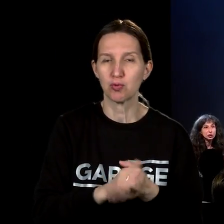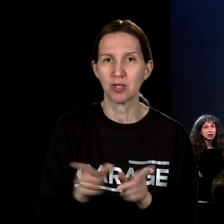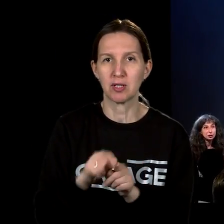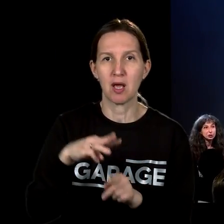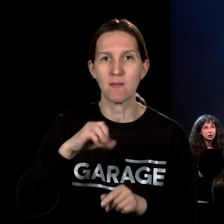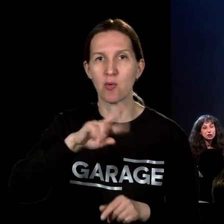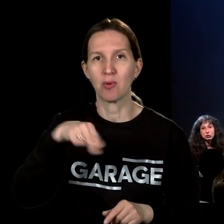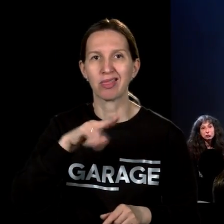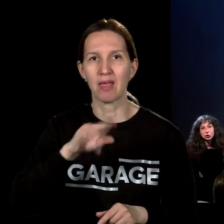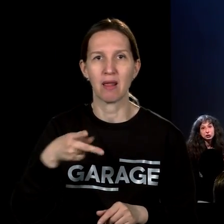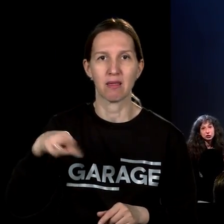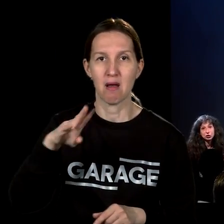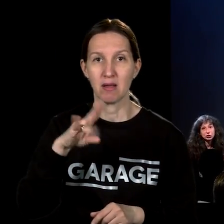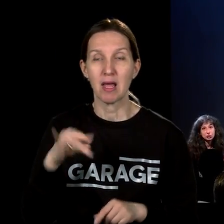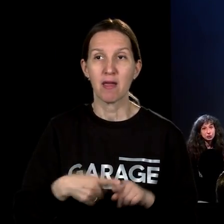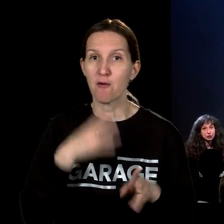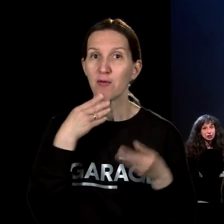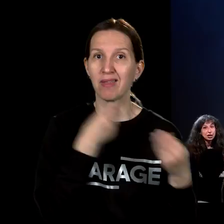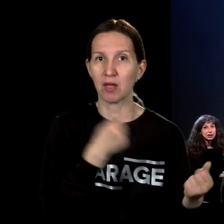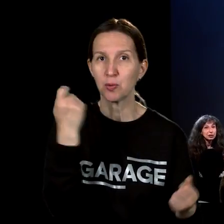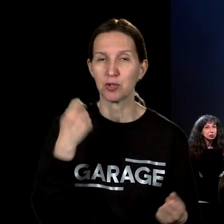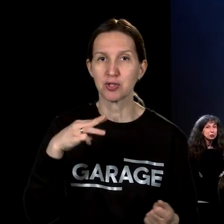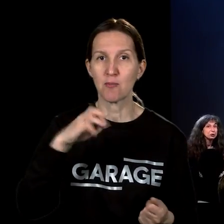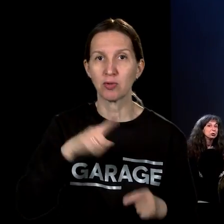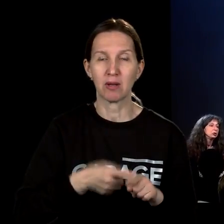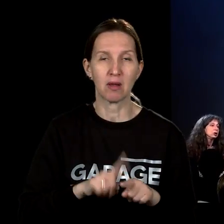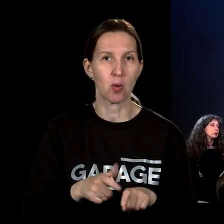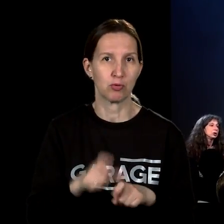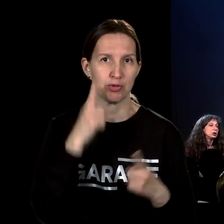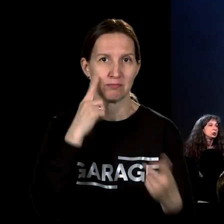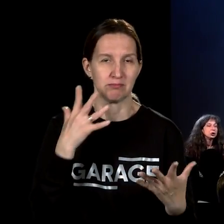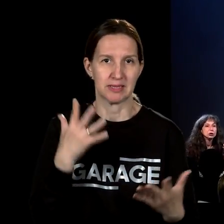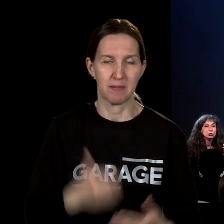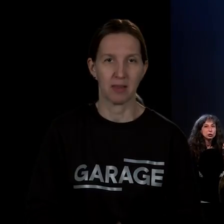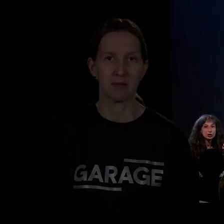вот это влияние Модильяне в его вещах достаточно заметно.